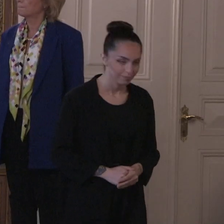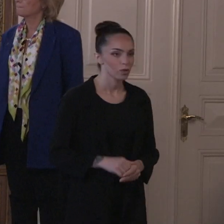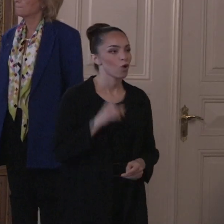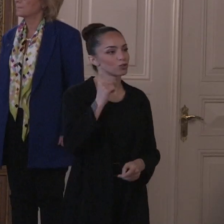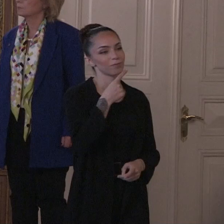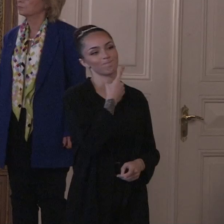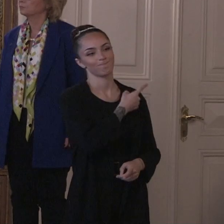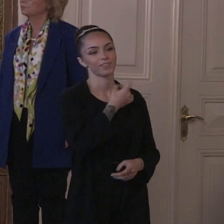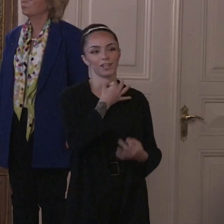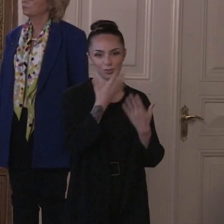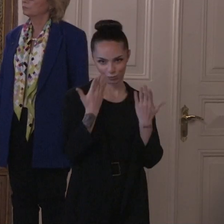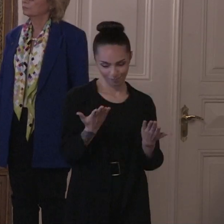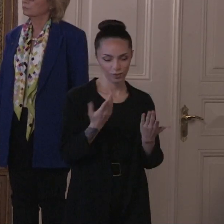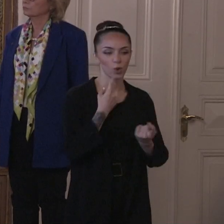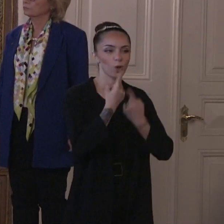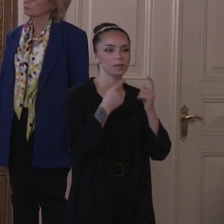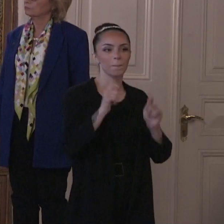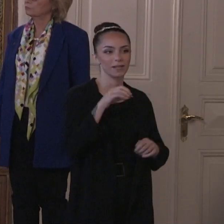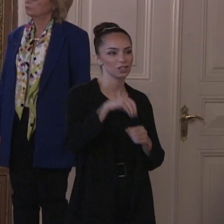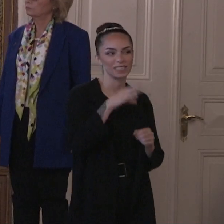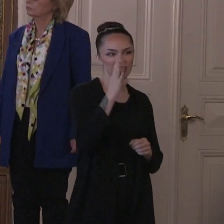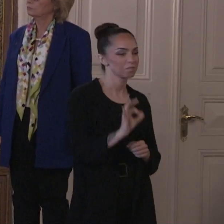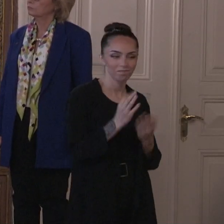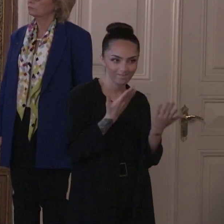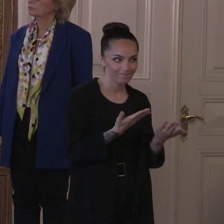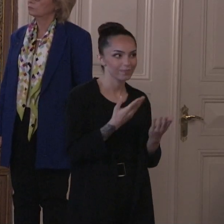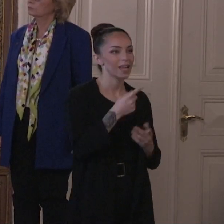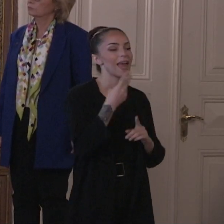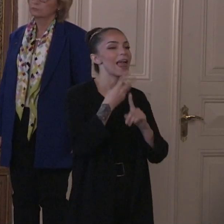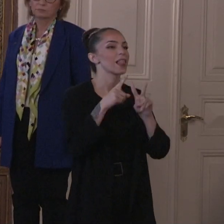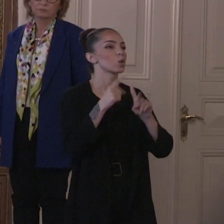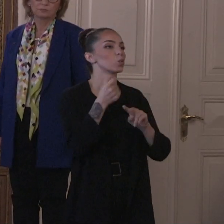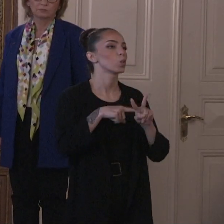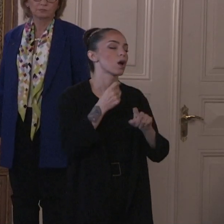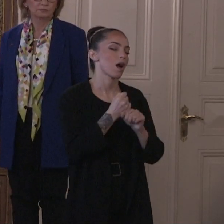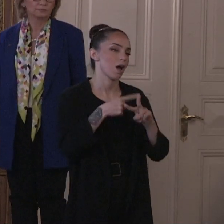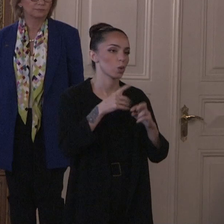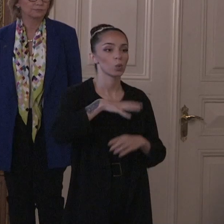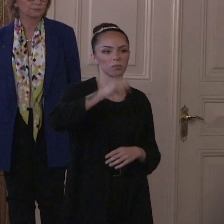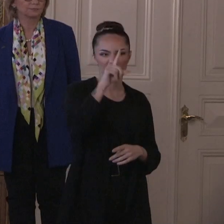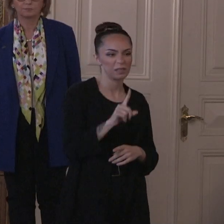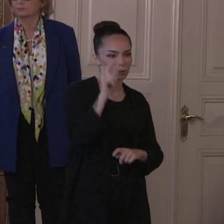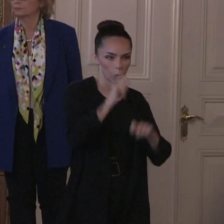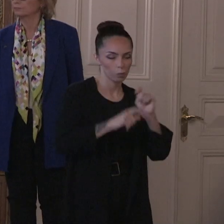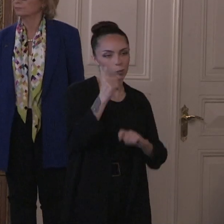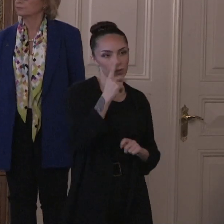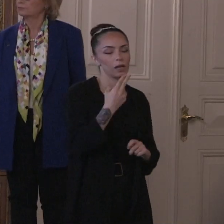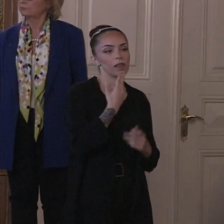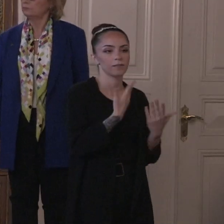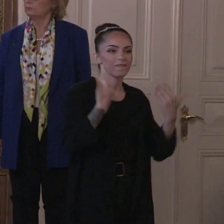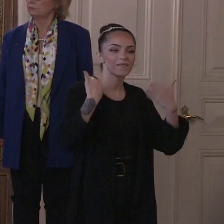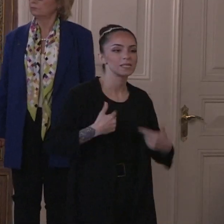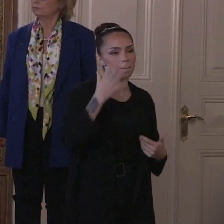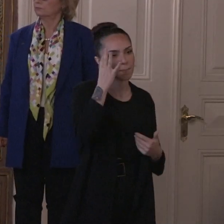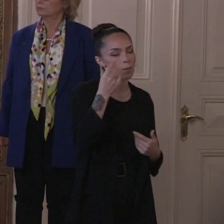Hocamıza teşekkür ediyoruz ve konuşmalarını yapmak üzere kürsüye Enrikar Kurucu Müdürü, İstanbul Tıp Fakültesi Fiziksel Tıp ve Rehabilitasyon